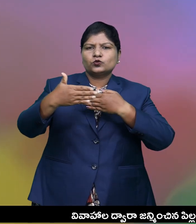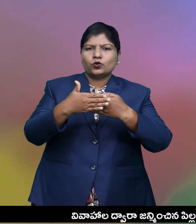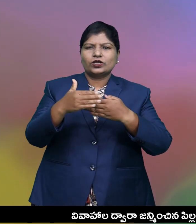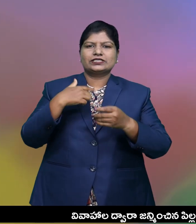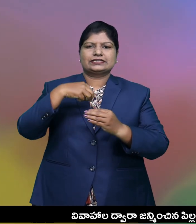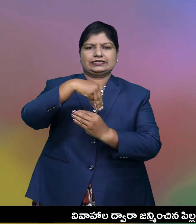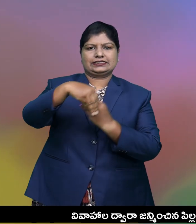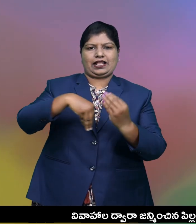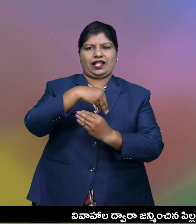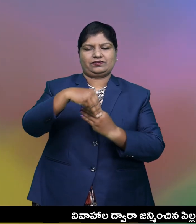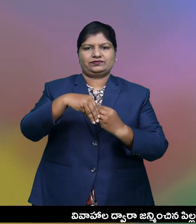జన్యుపరమైన రుగ్మత.